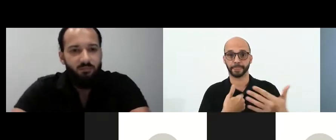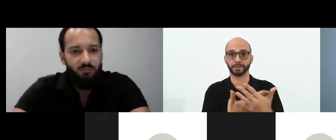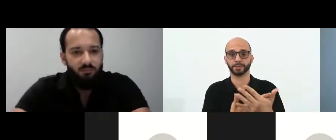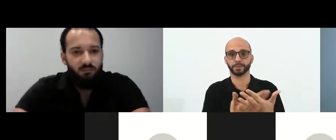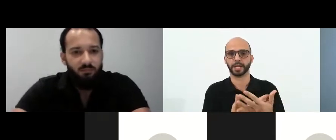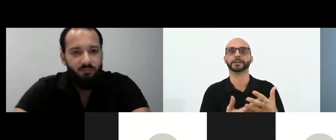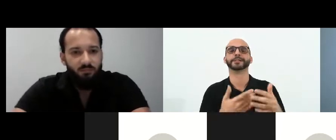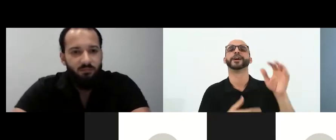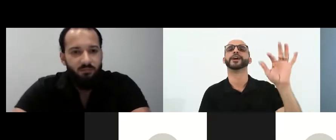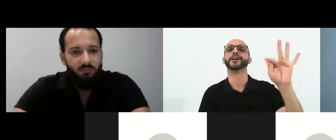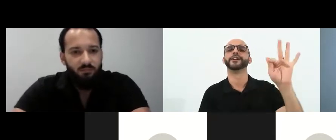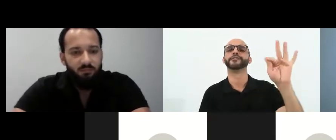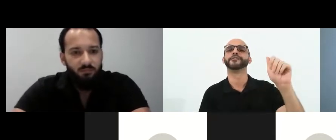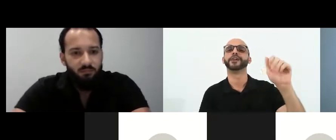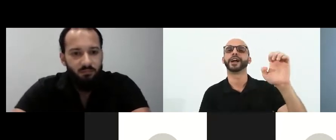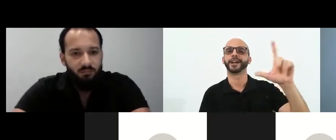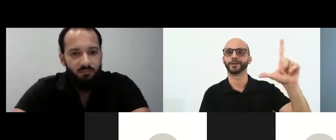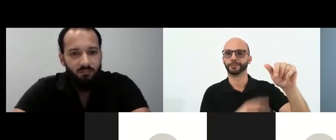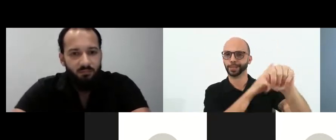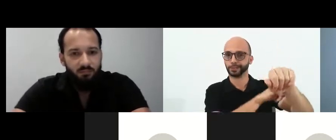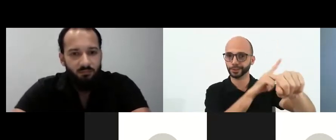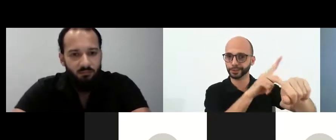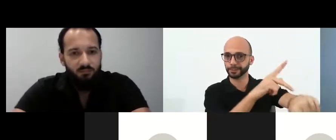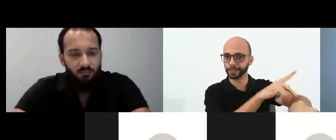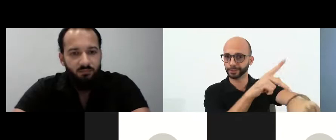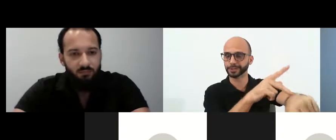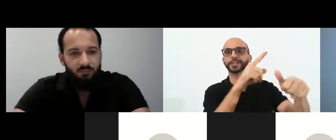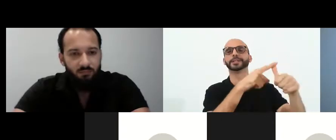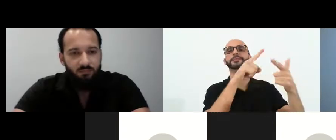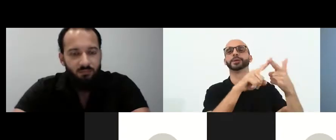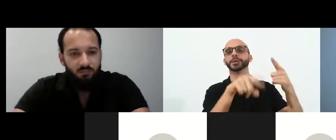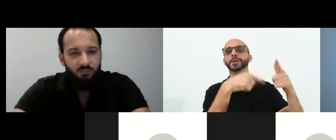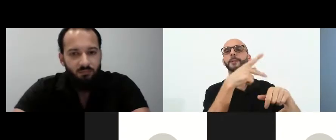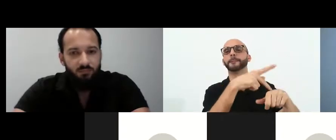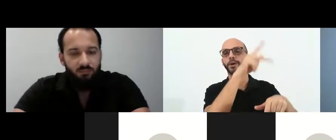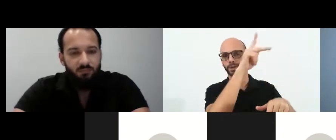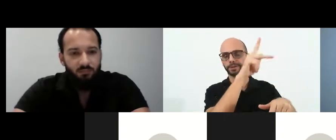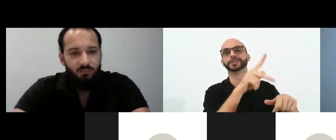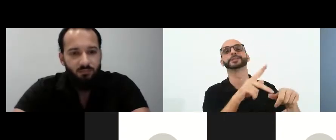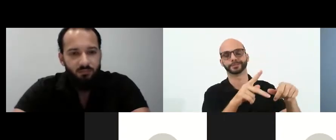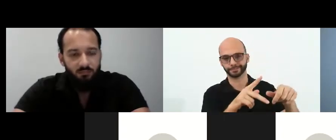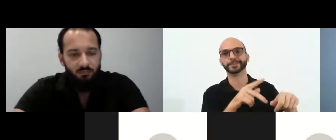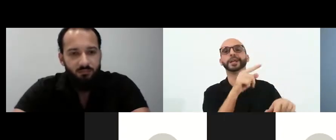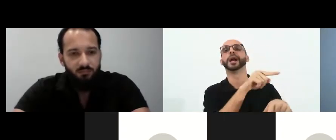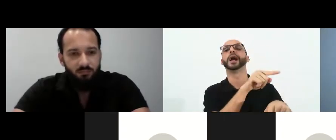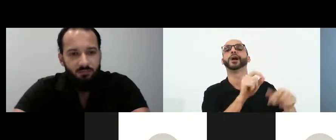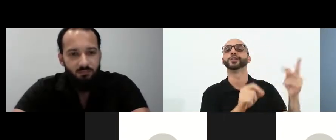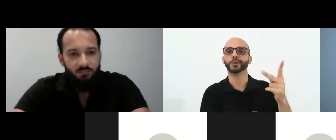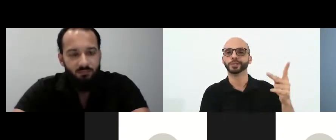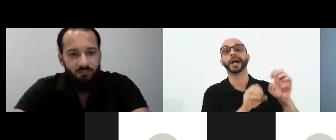vida, eu fico fazendo todo esse acompanhamento quando eu estudei na FAEL, pedagogia, quando eu